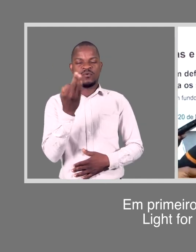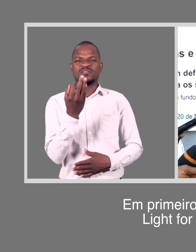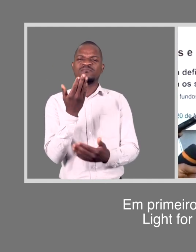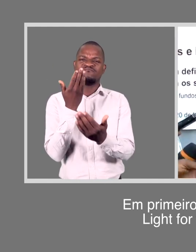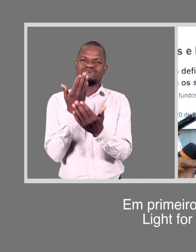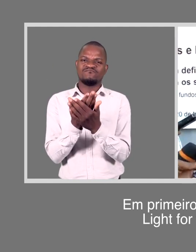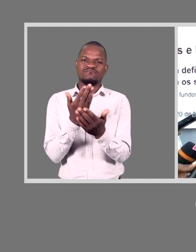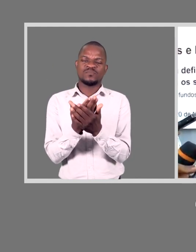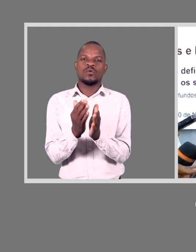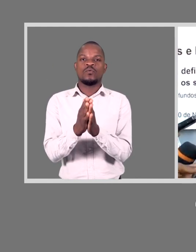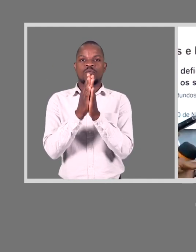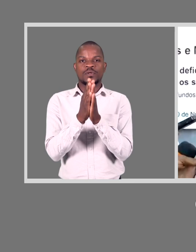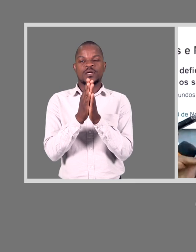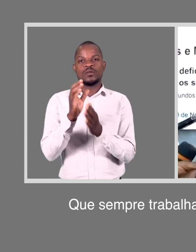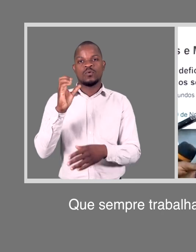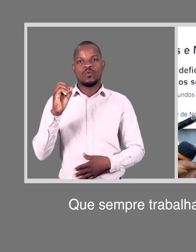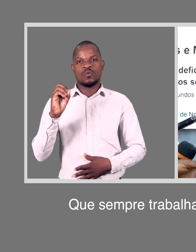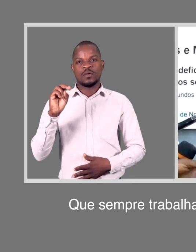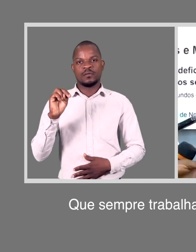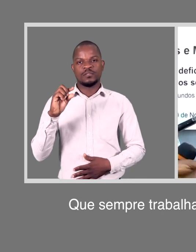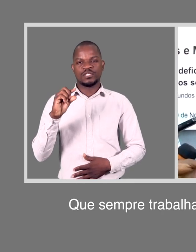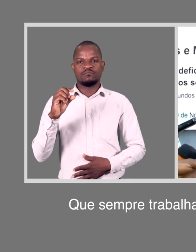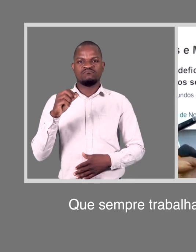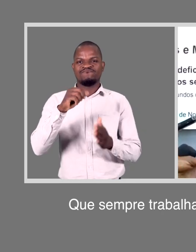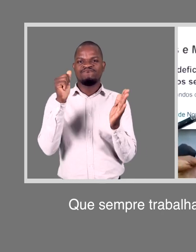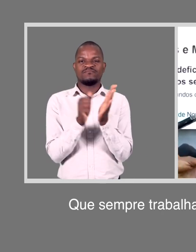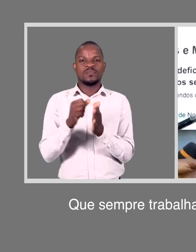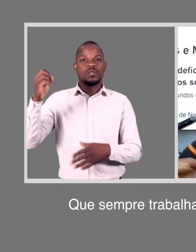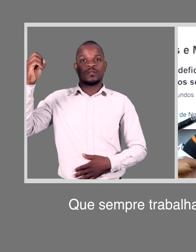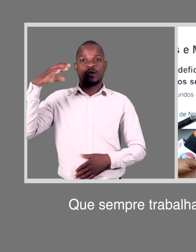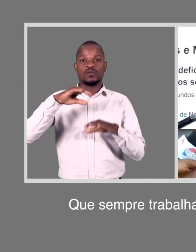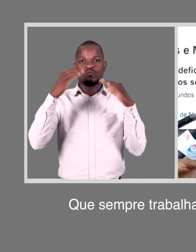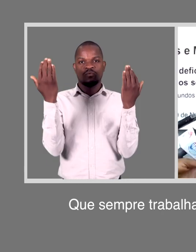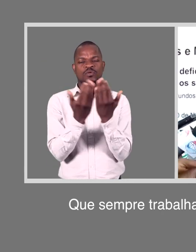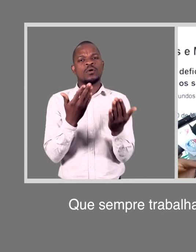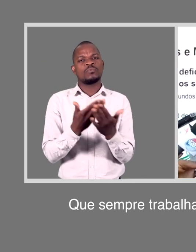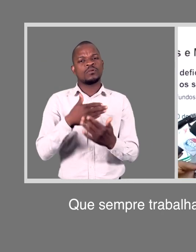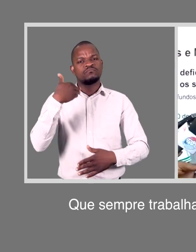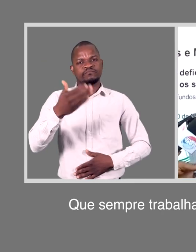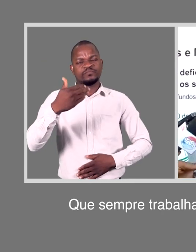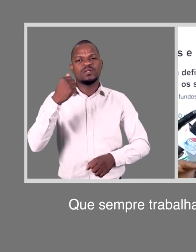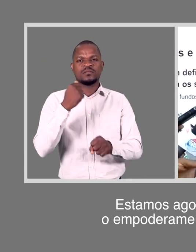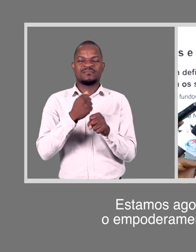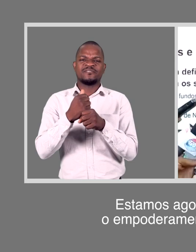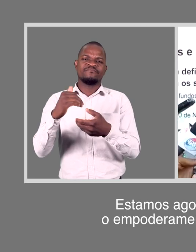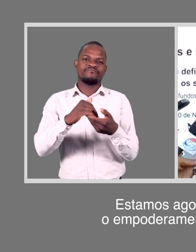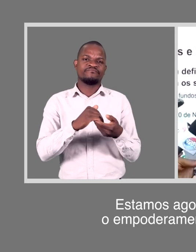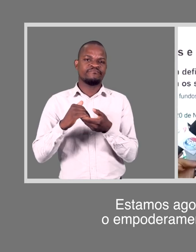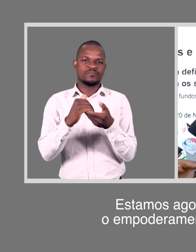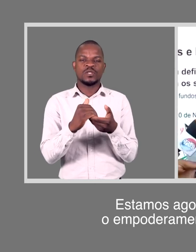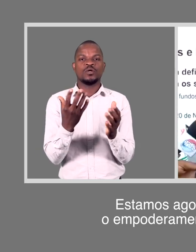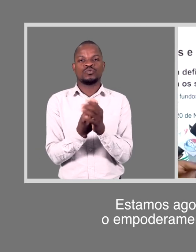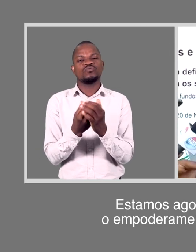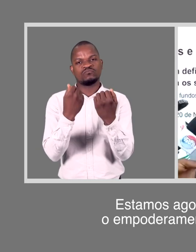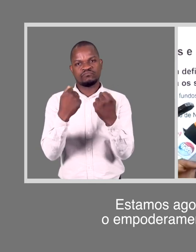a Leite como parceiro, que sempre trabalha em parceria, e a atividade. Estamos